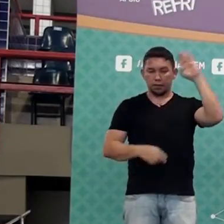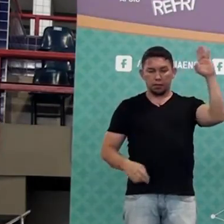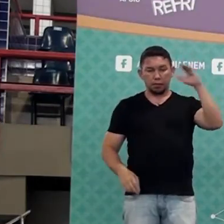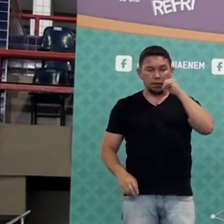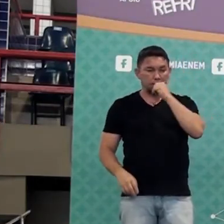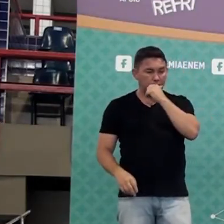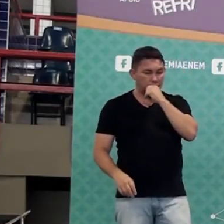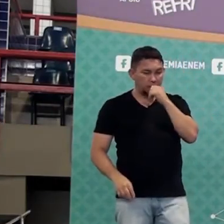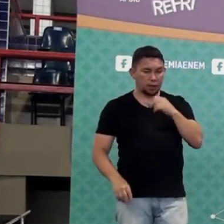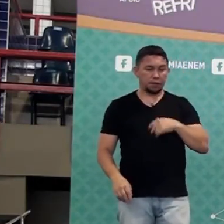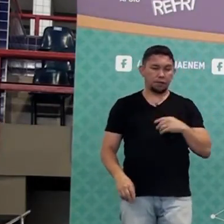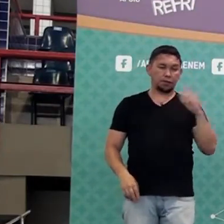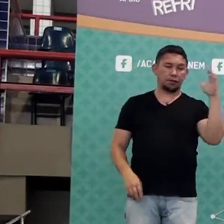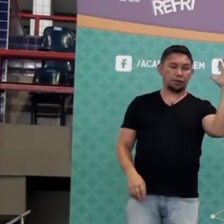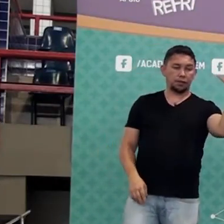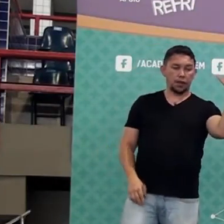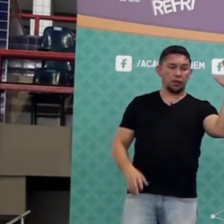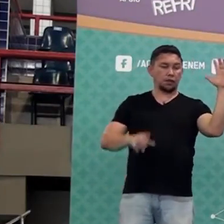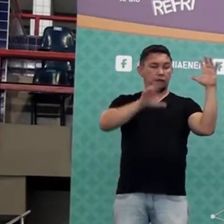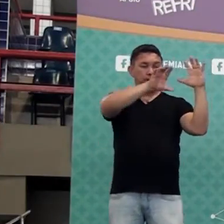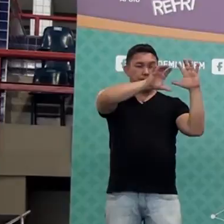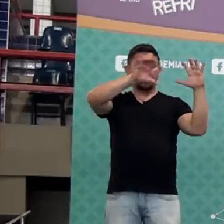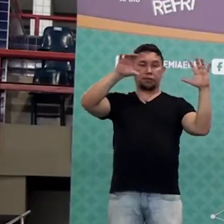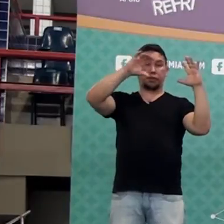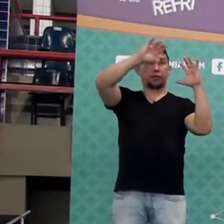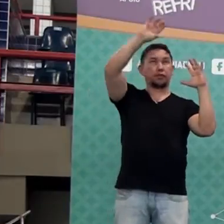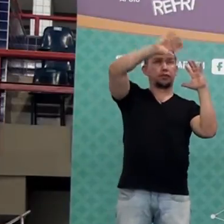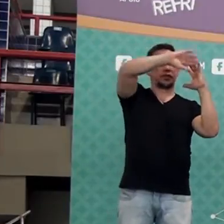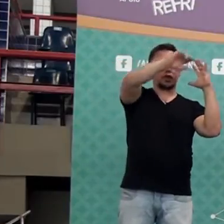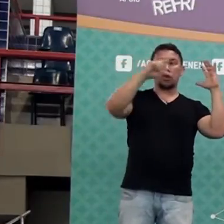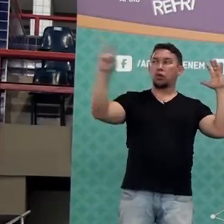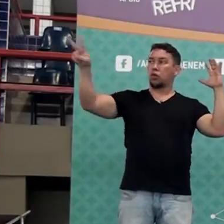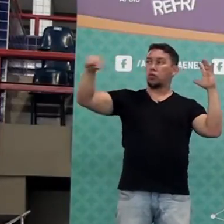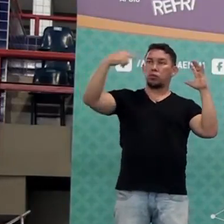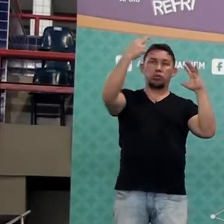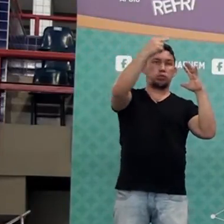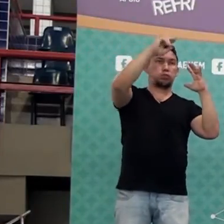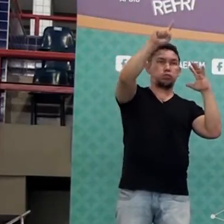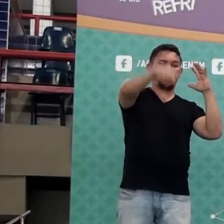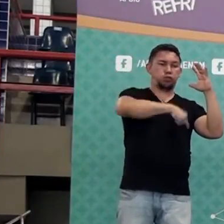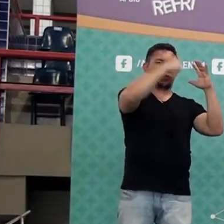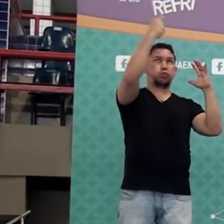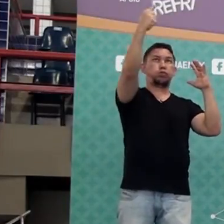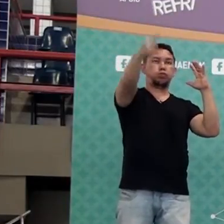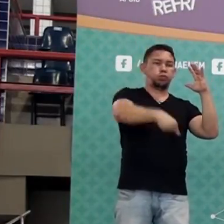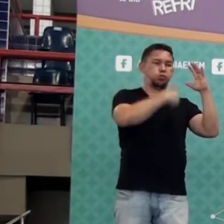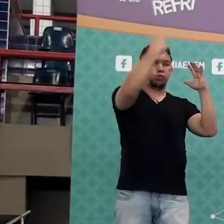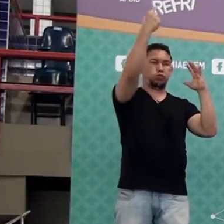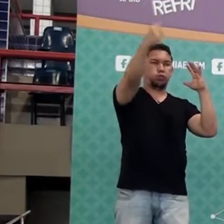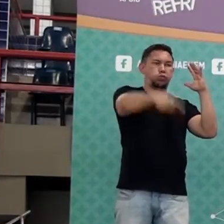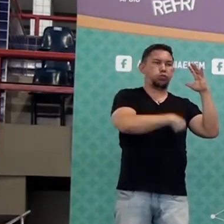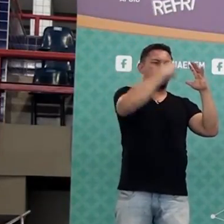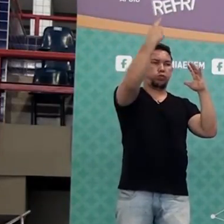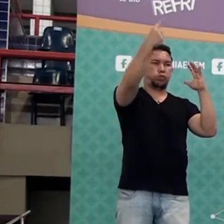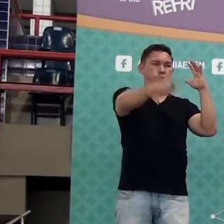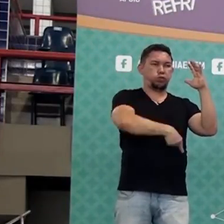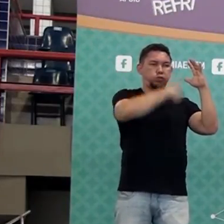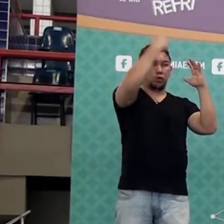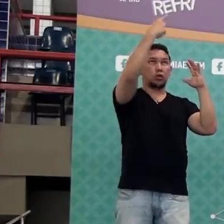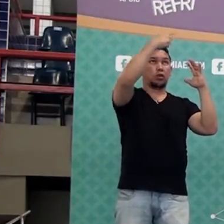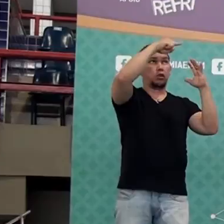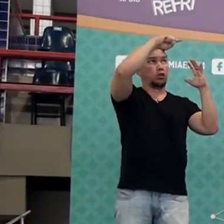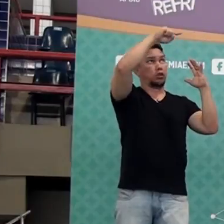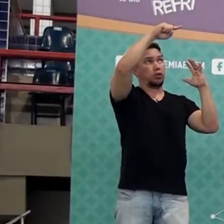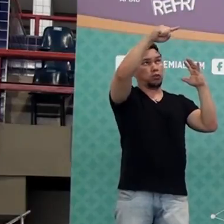o vento. O vento move lá os aerogeradores, né? Os cataventos, né? Como a gente pode dizer. E quando